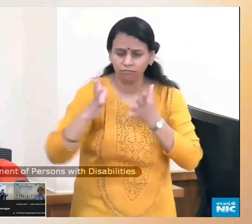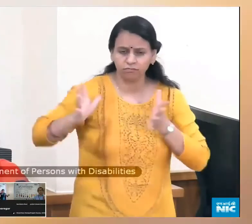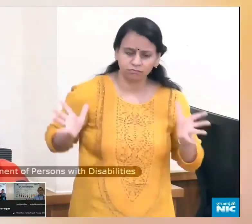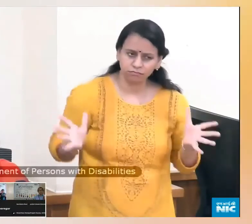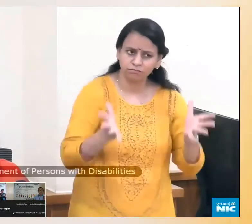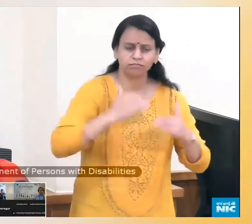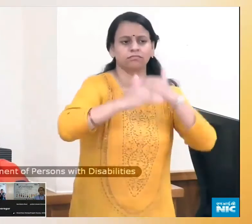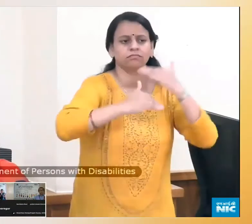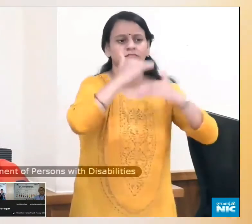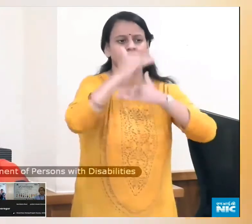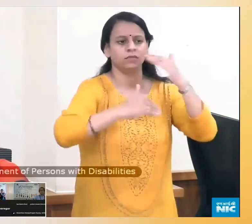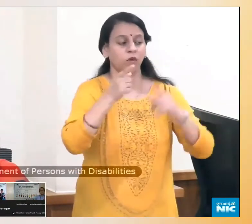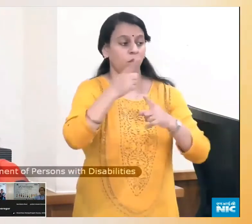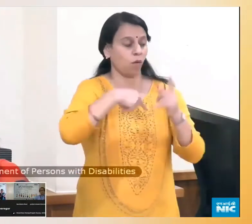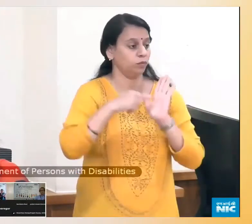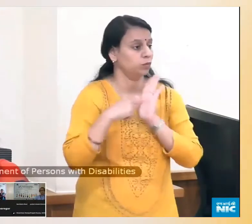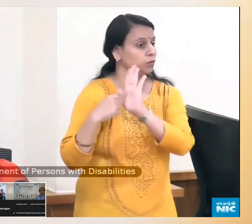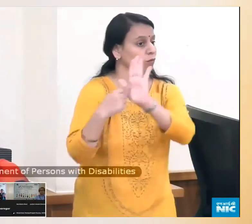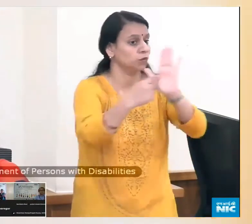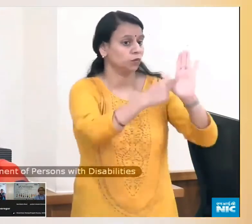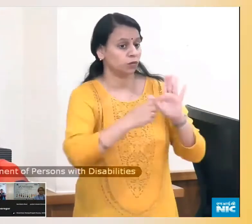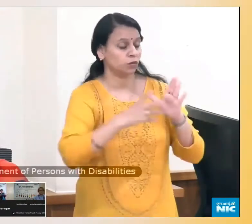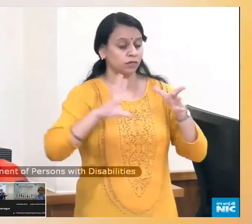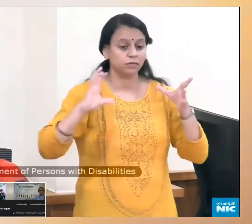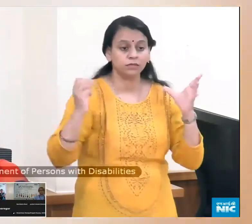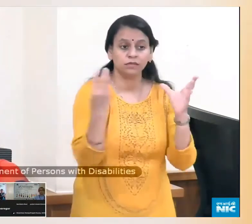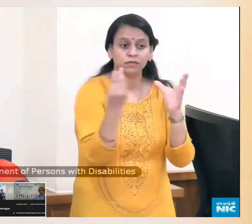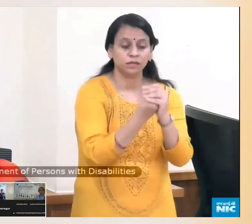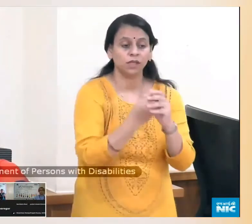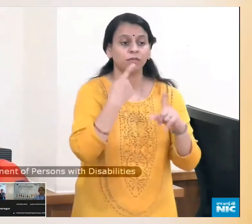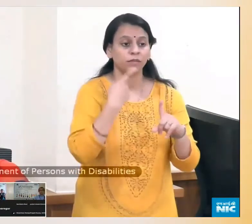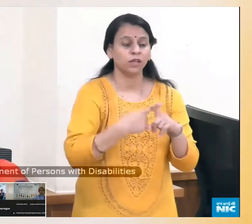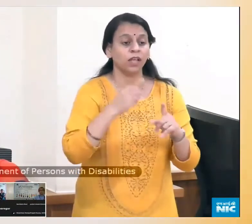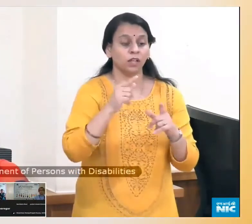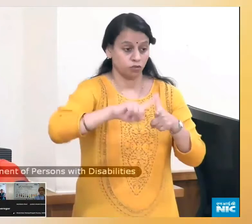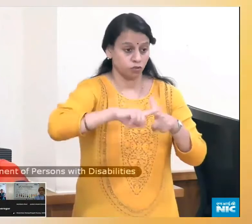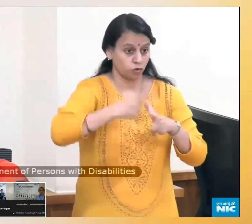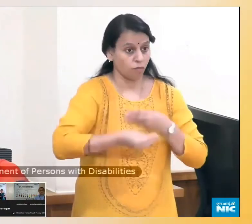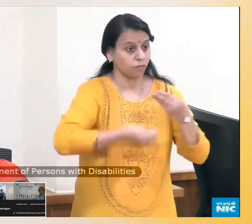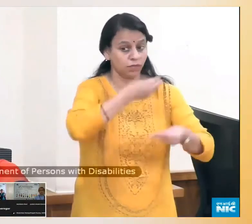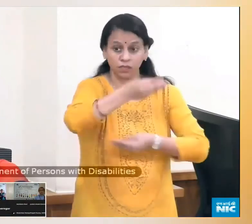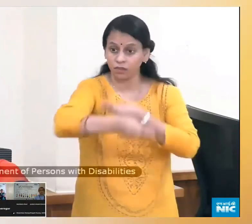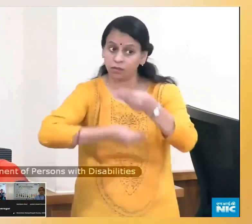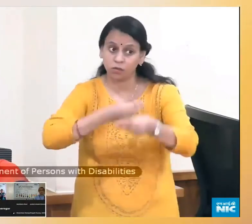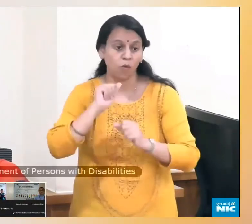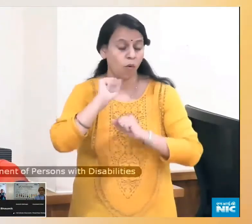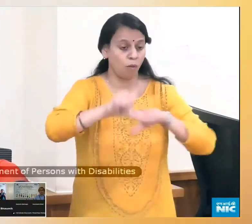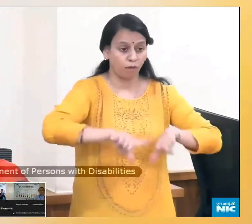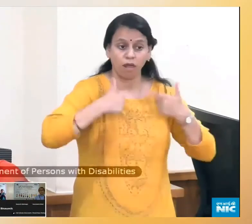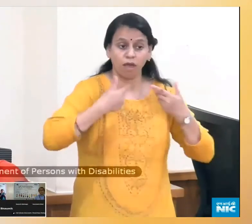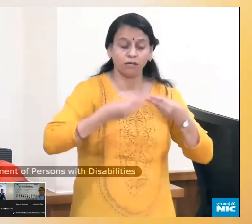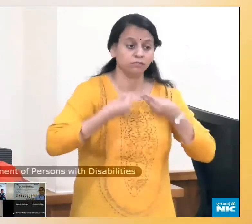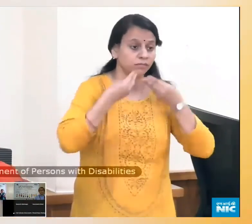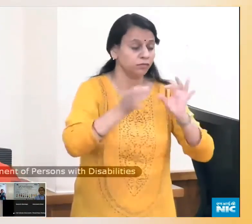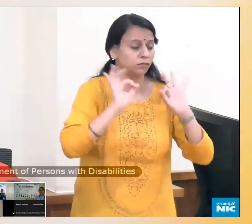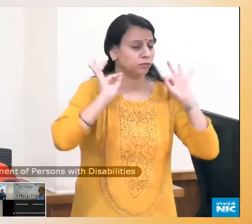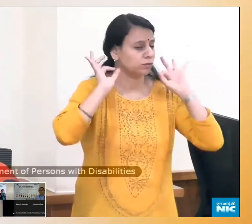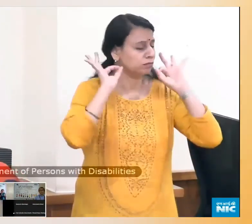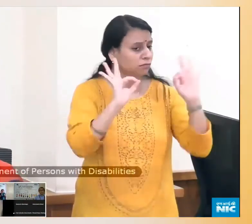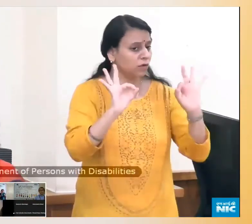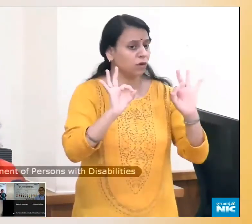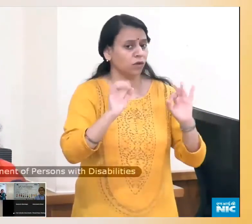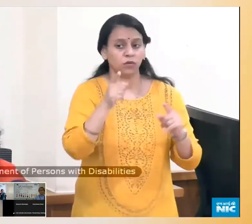उनको सबके सामने प्रस्तुत करने का साथ साथ उन लोगों को रोजगार देने के लिए, उनको बेहतर जीवन देने के